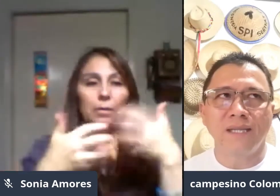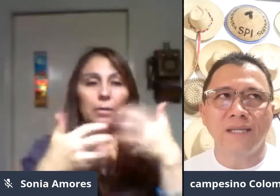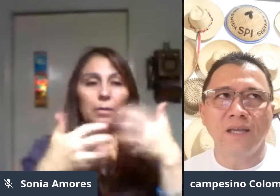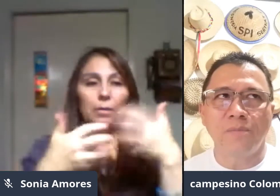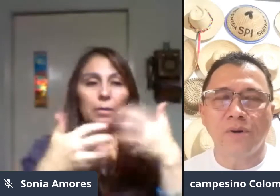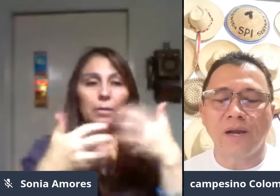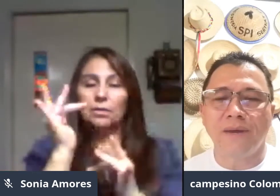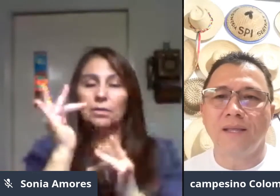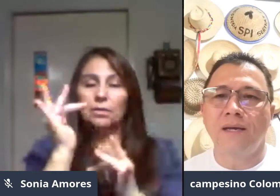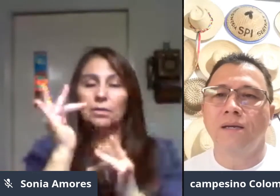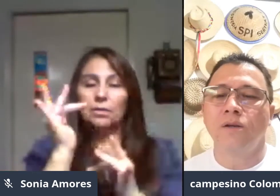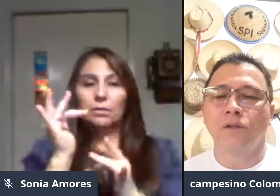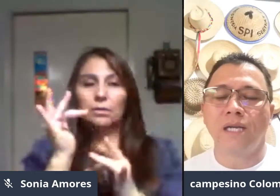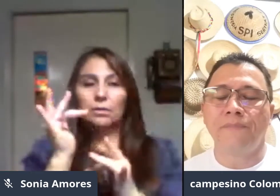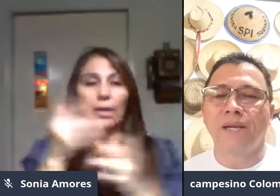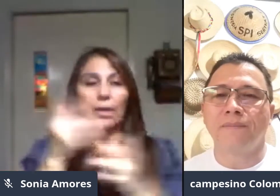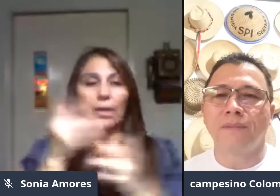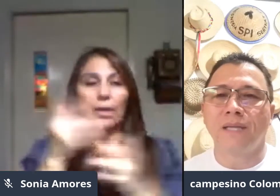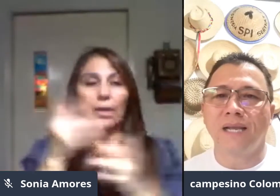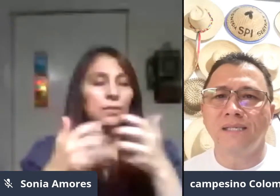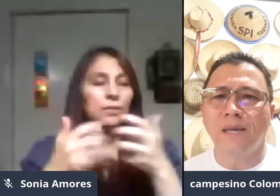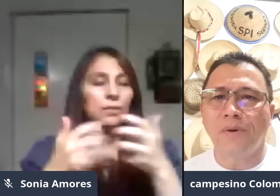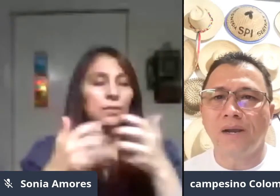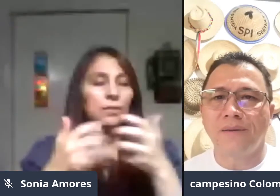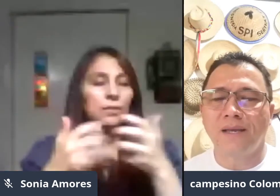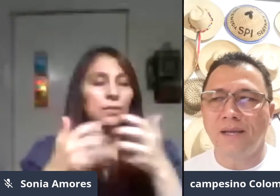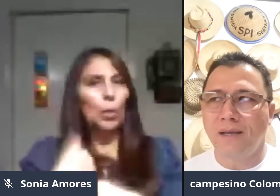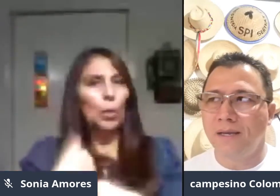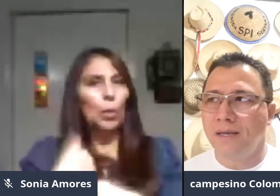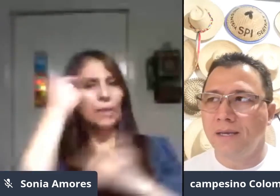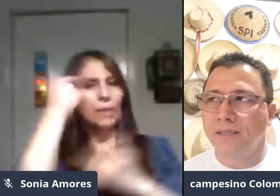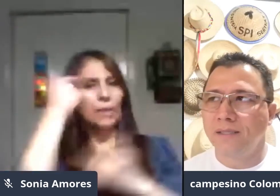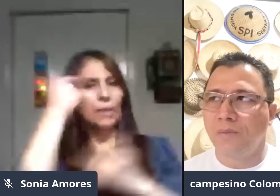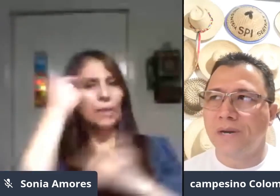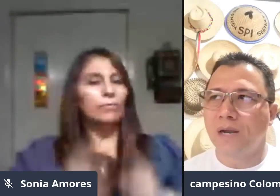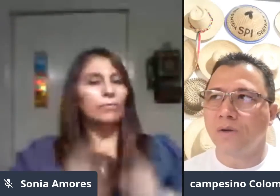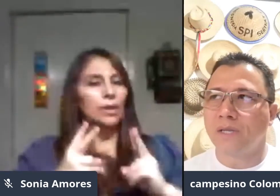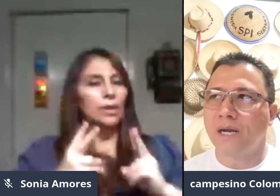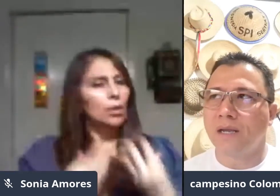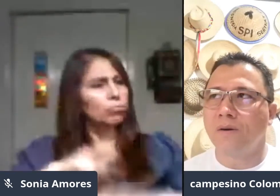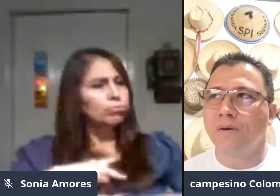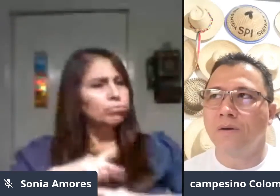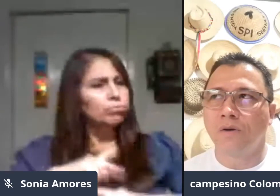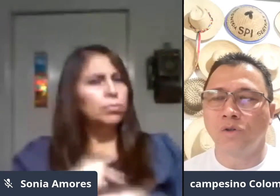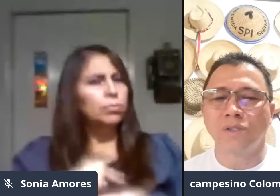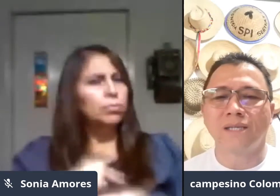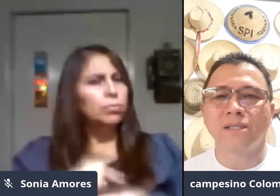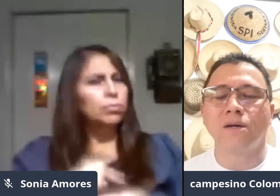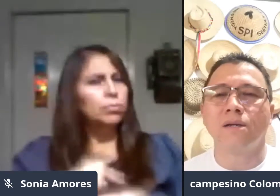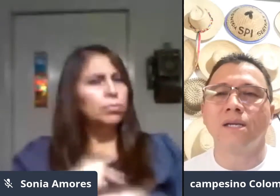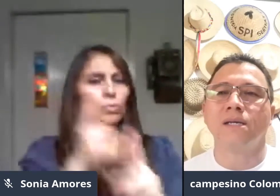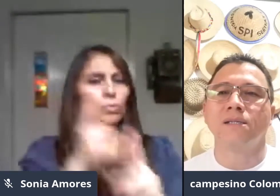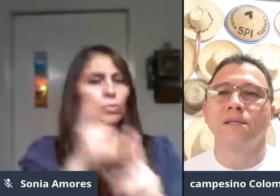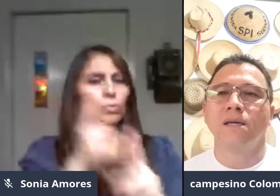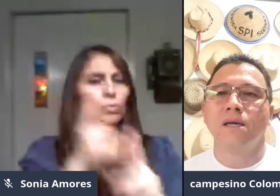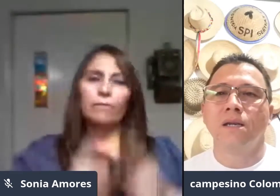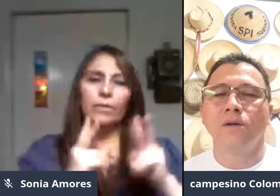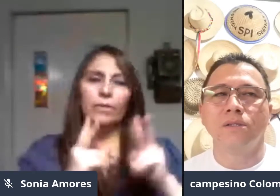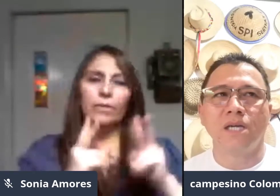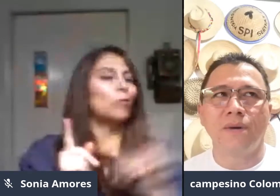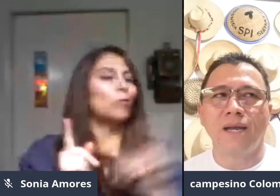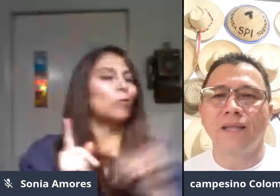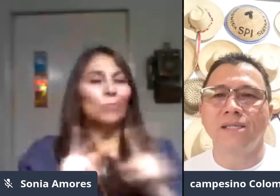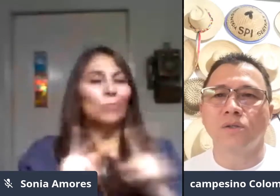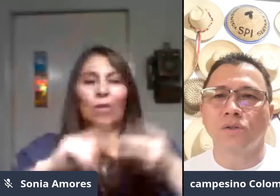no tiene sentido por la vida, no tiene pertenencia por la vida, sino por el contrario, con sus acciones